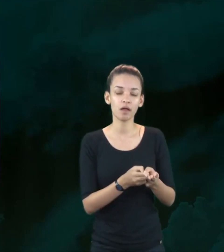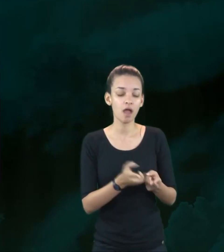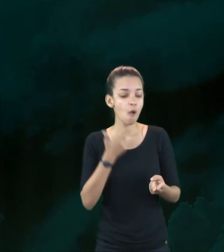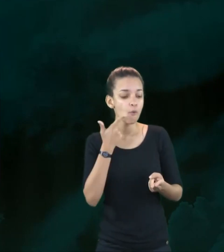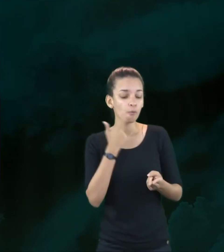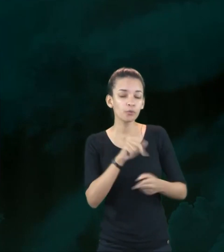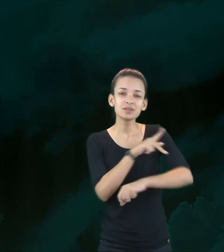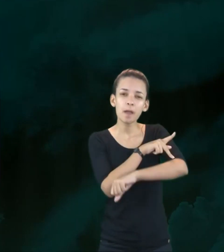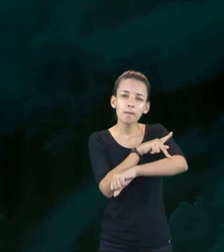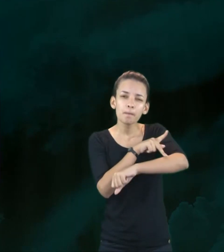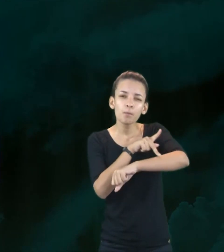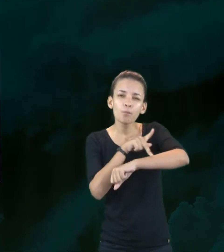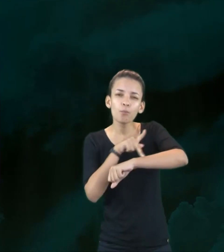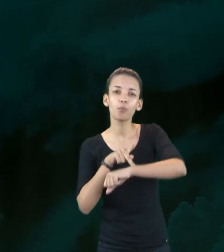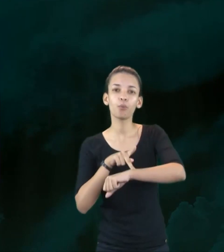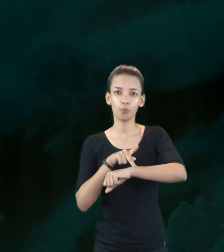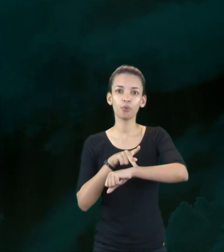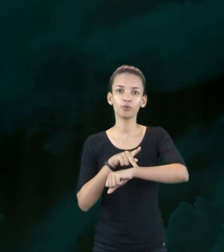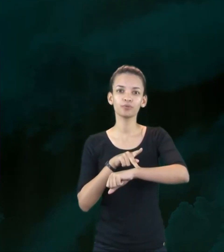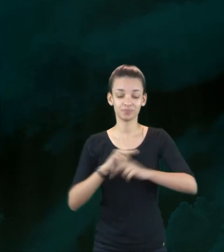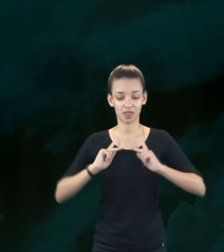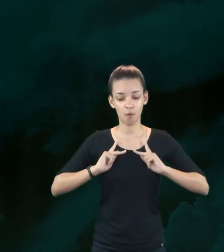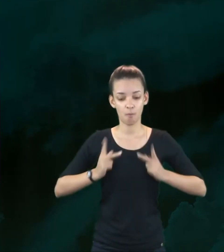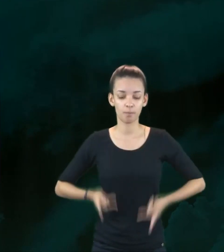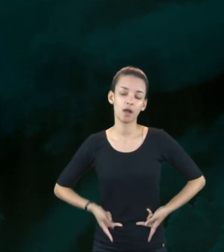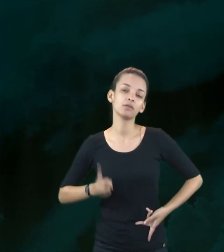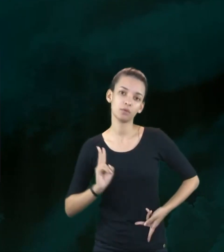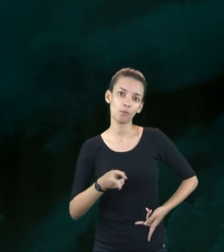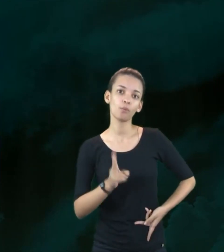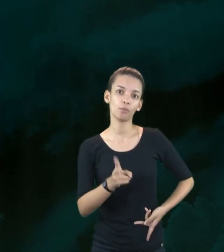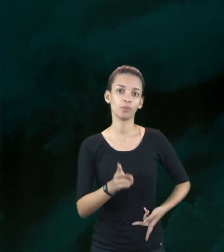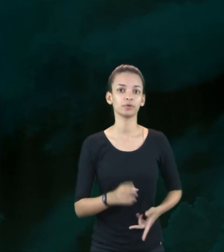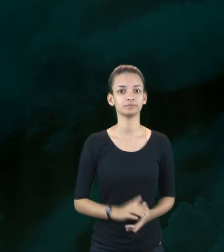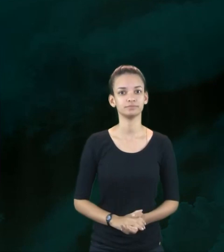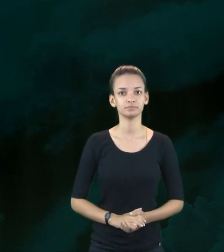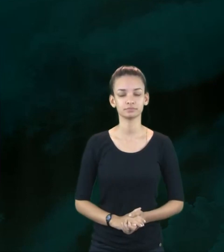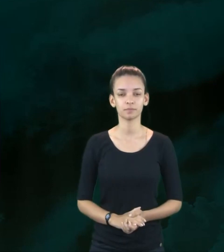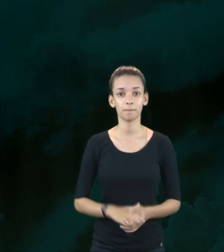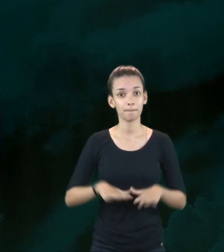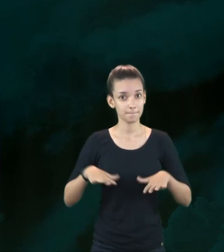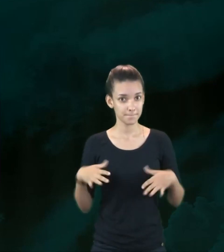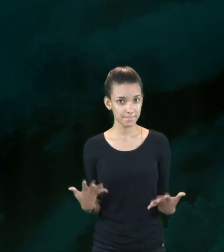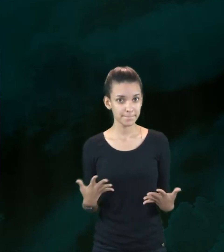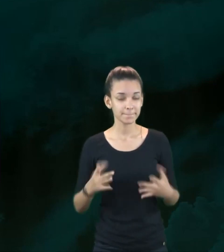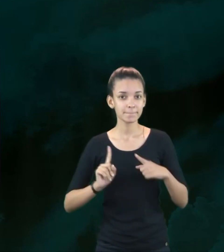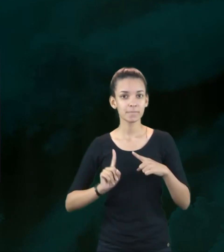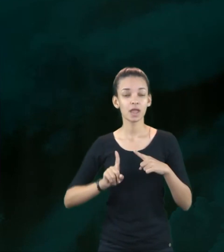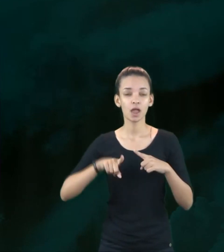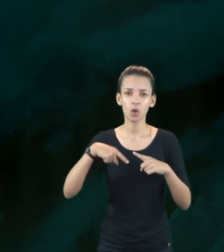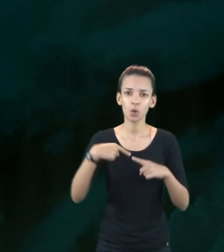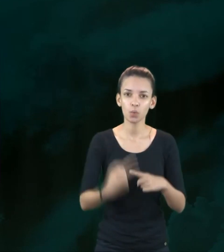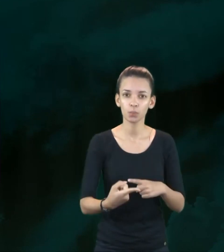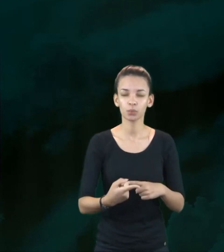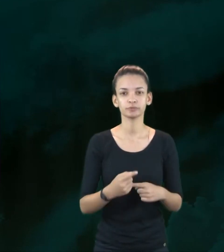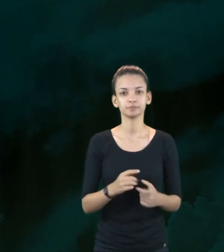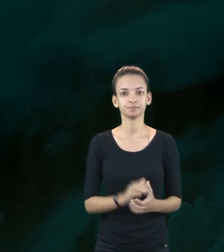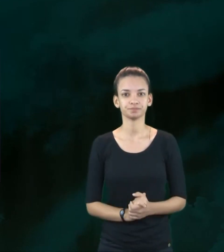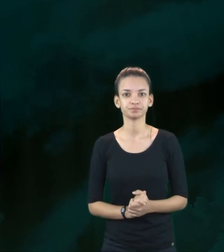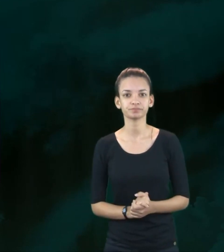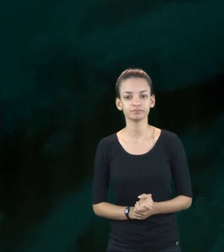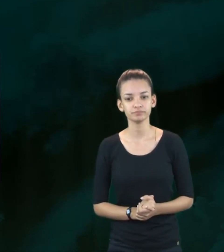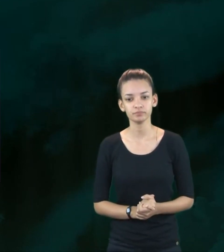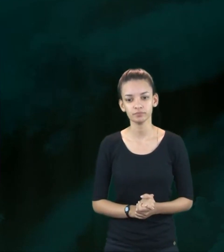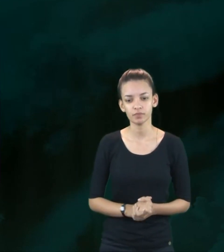humana. Muito bem. Depois disso, o que aconteceu, queridos irmãos? Depois disso, se você for virando,